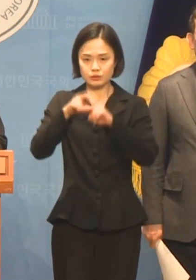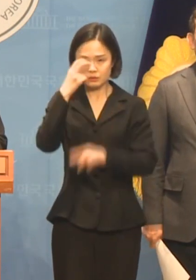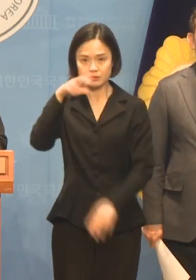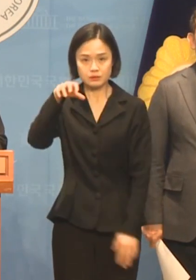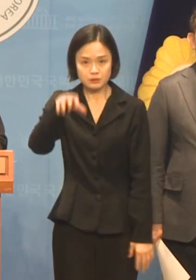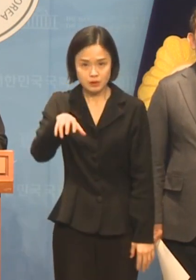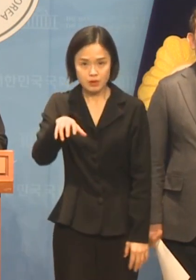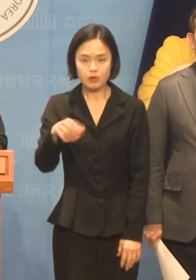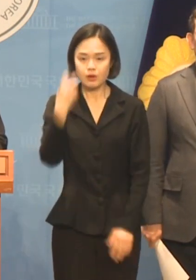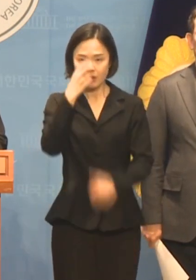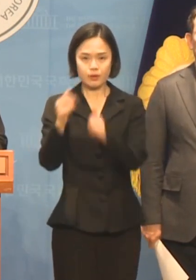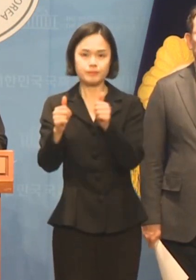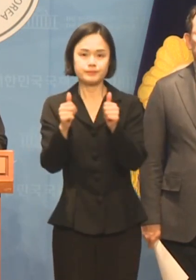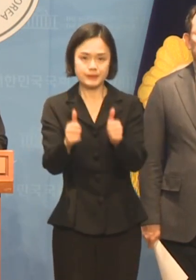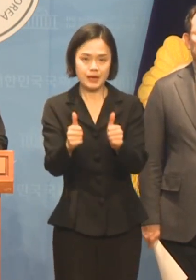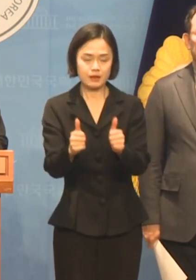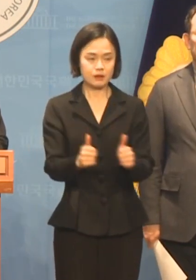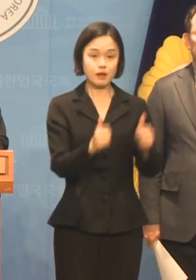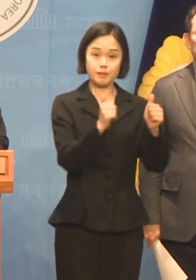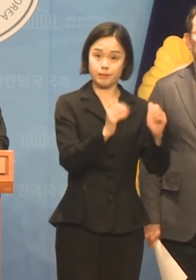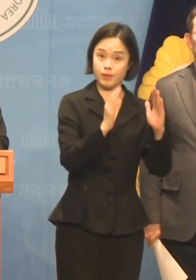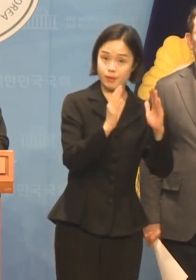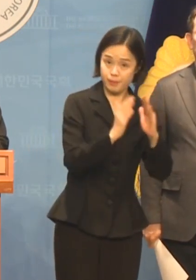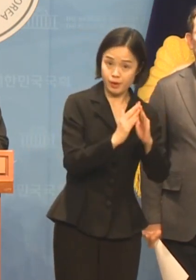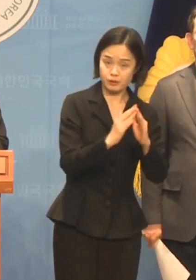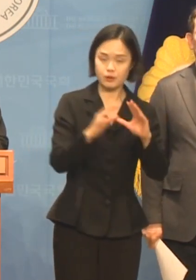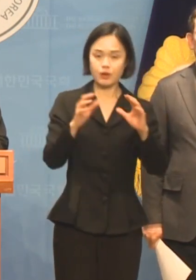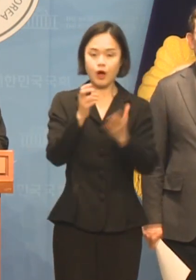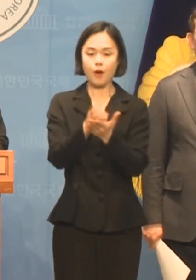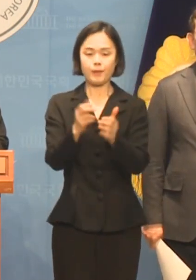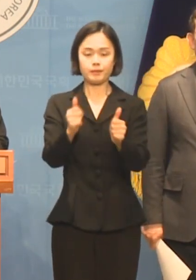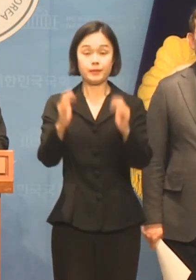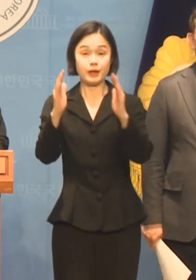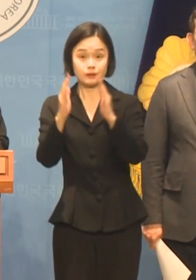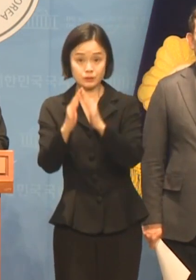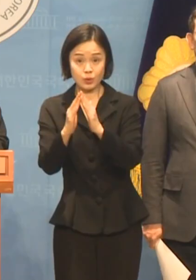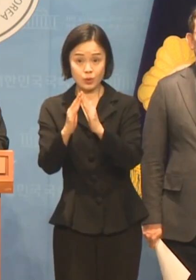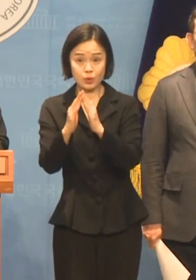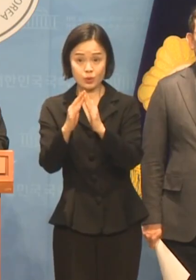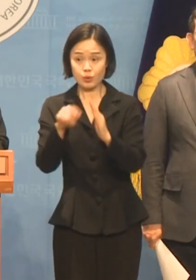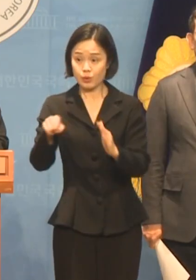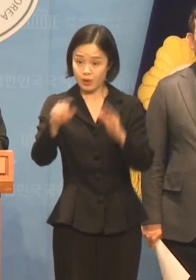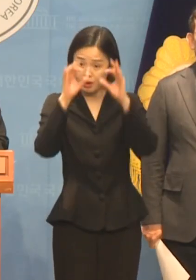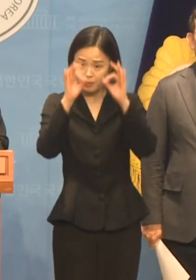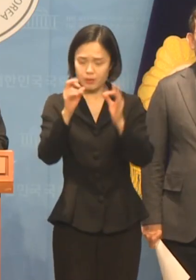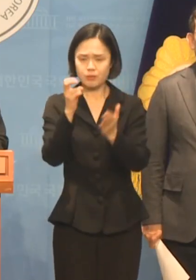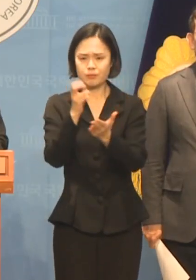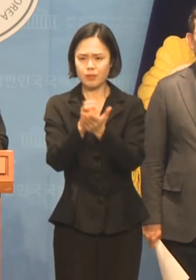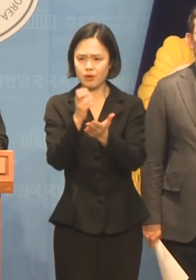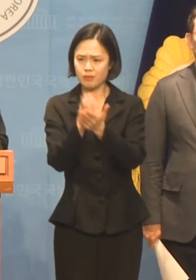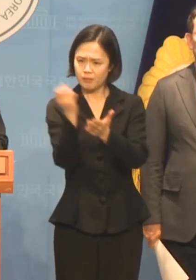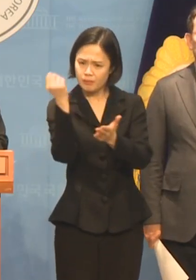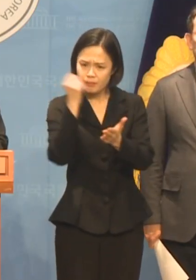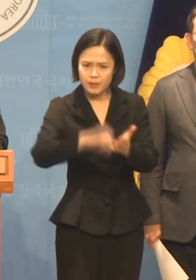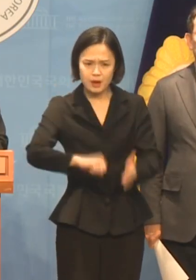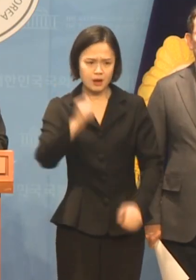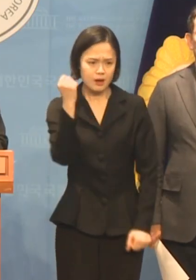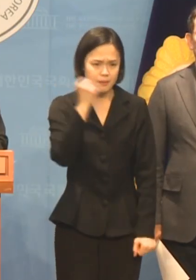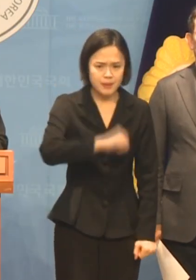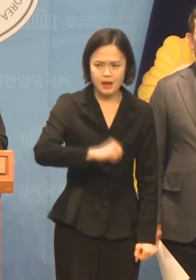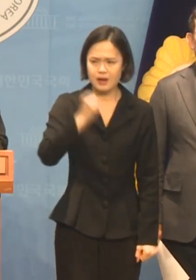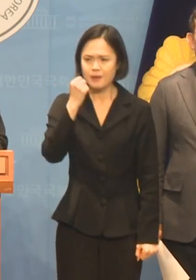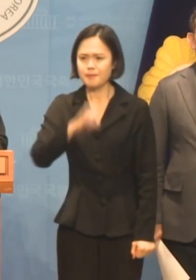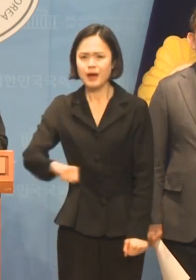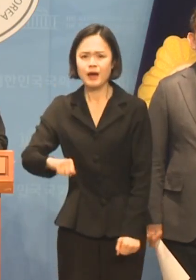법원, 헌법재판소의 위법 또는 불법적 행태와 함께 우리 국회에 횡포에